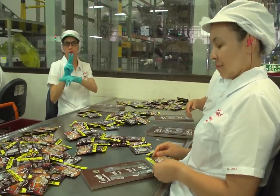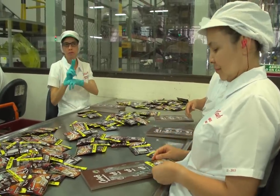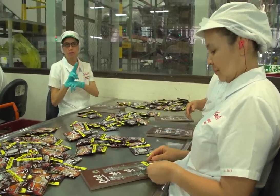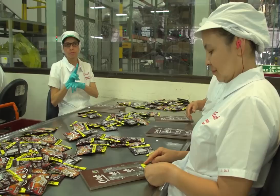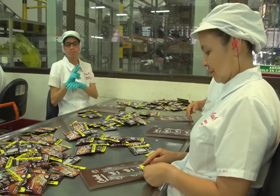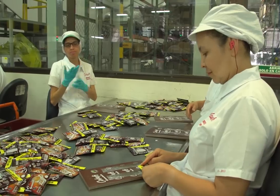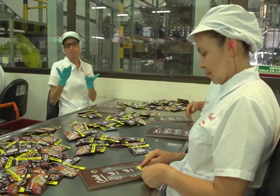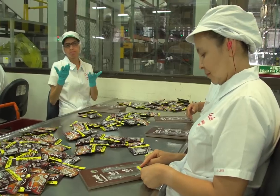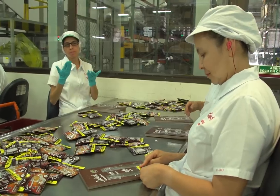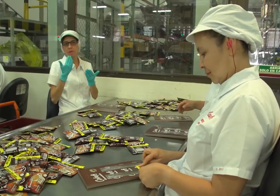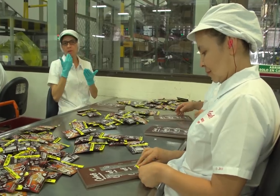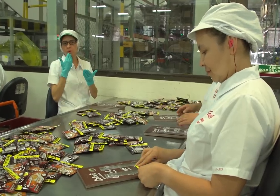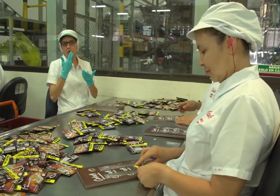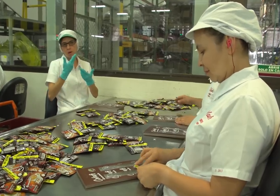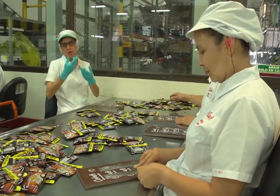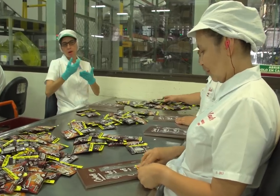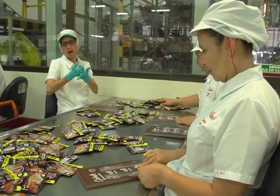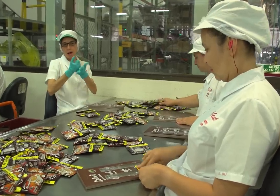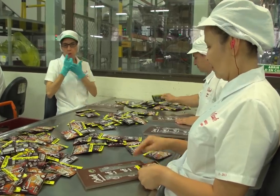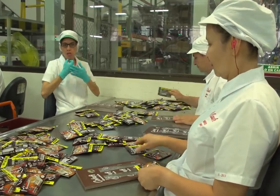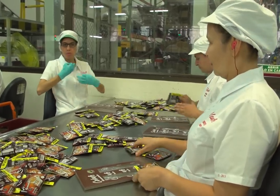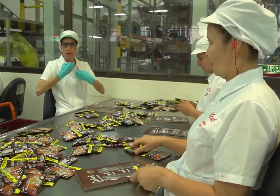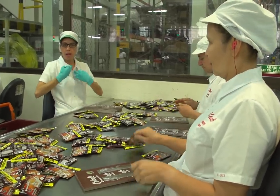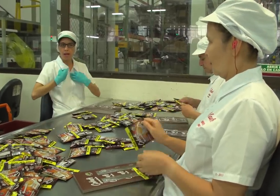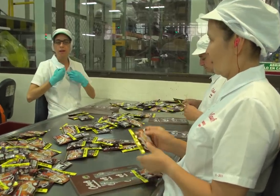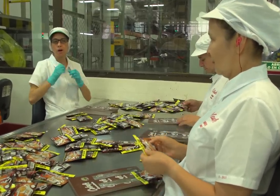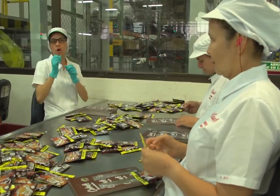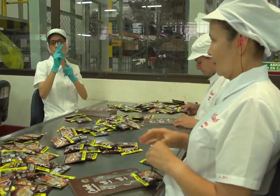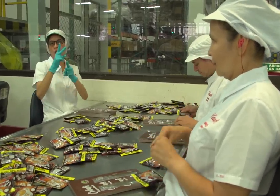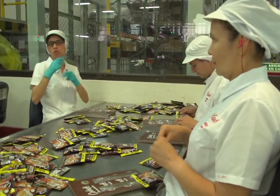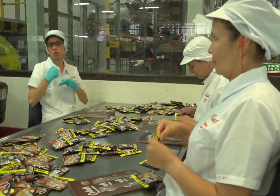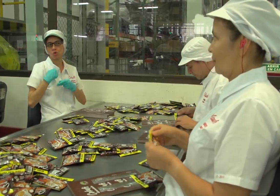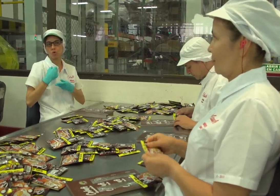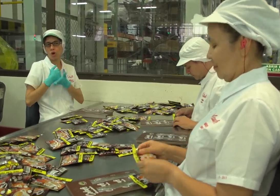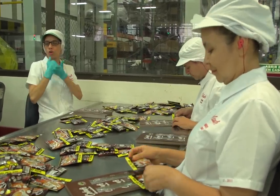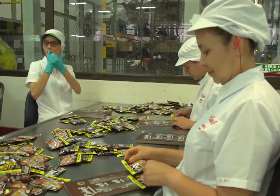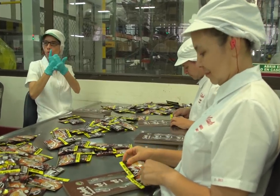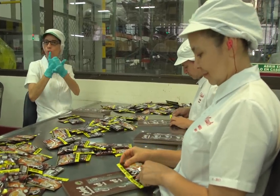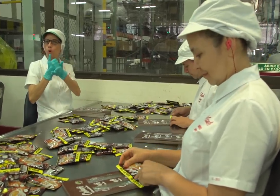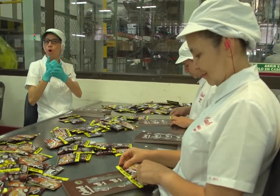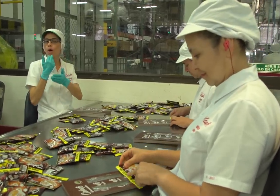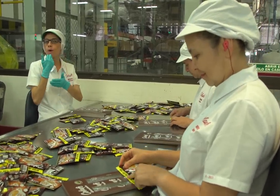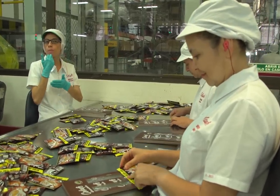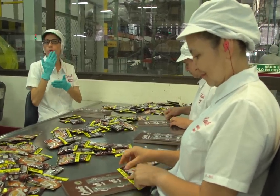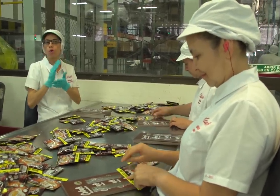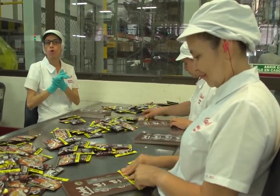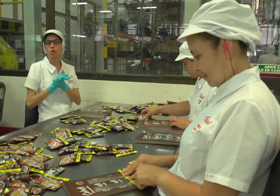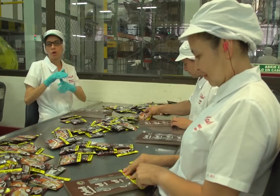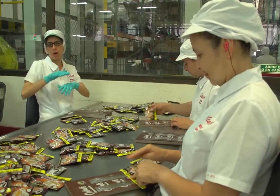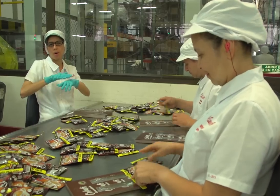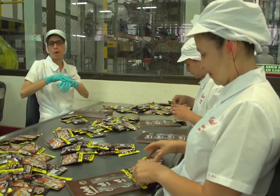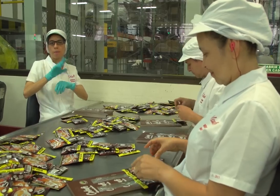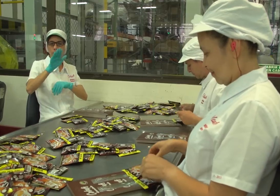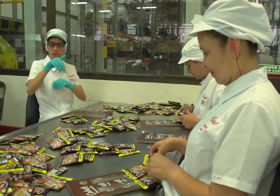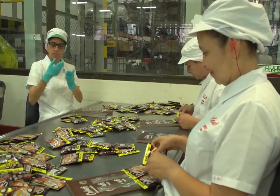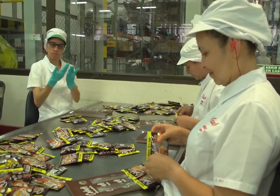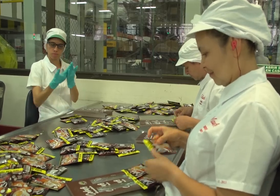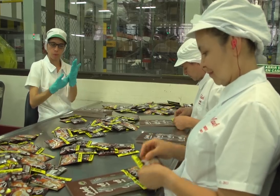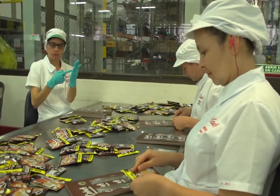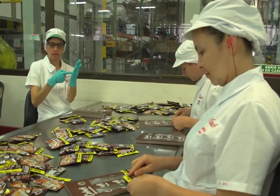los supervisores, por ejemplo, para ayudarnos a explicar, yo, ah bueno, ok, le ayudo. Por ejemplo, yo le ayudo a veces para que él pueda entender